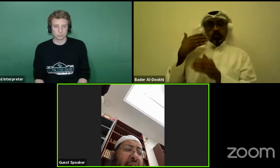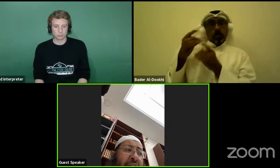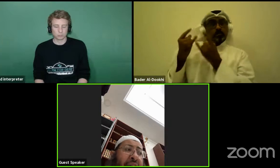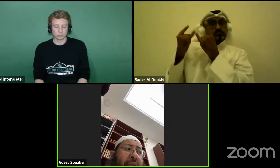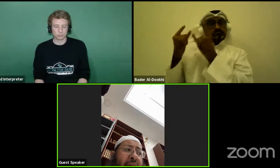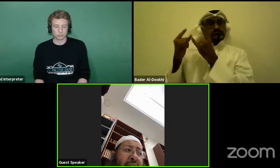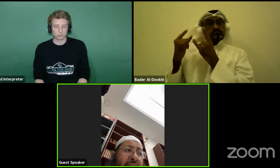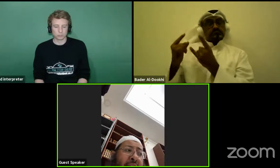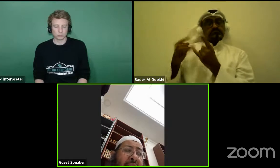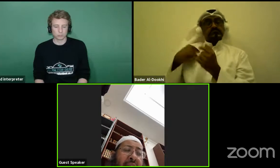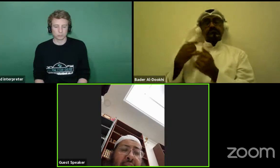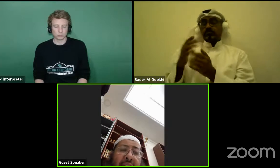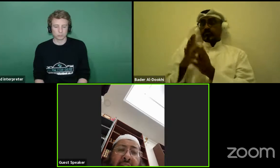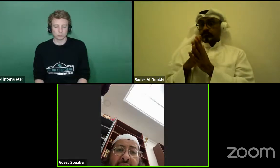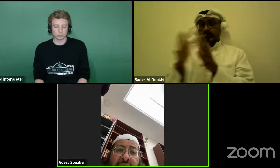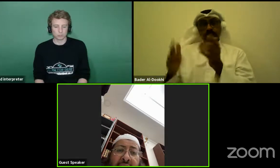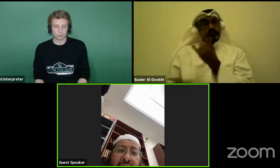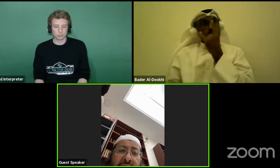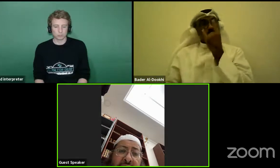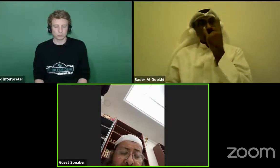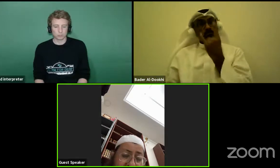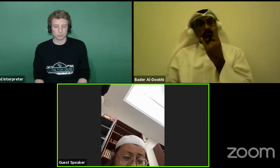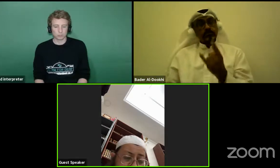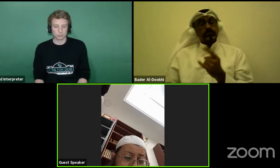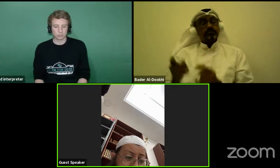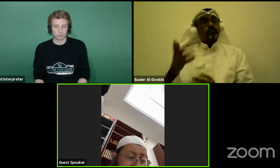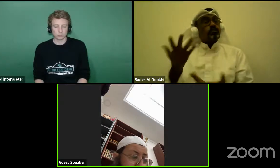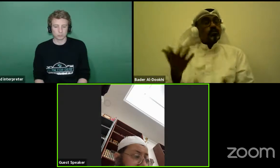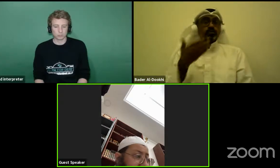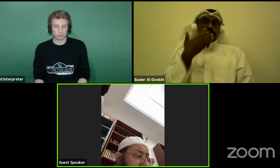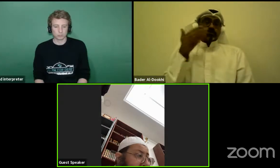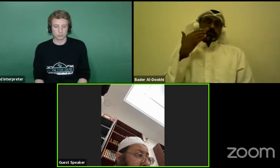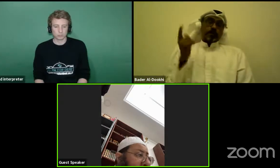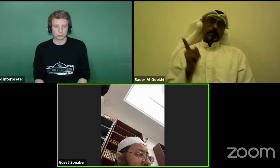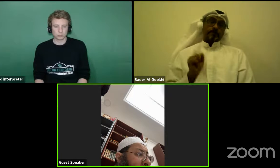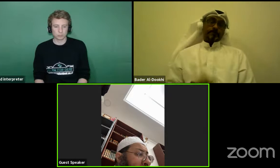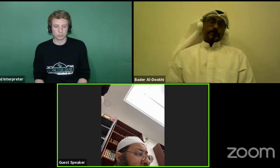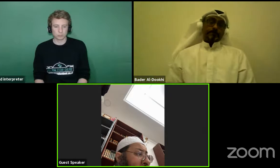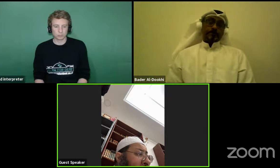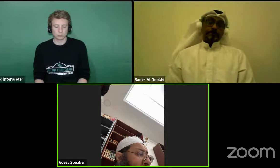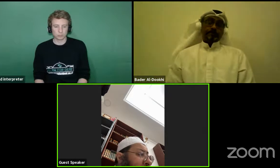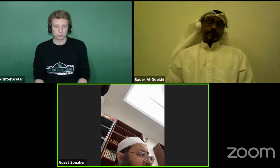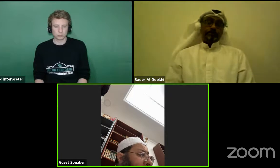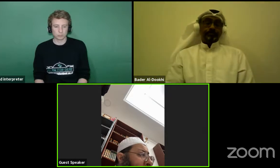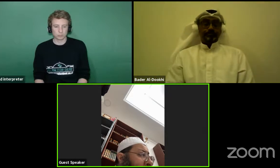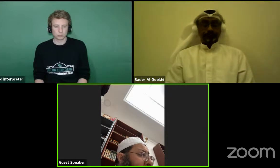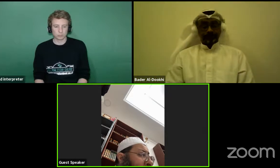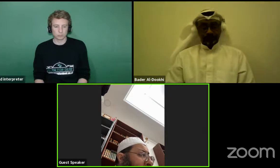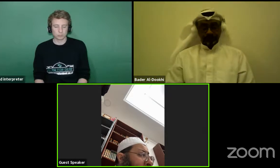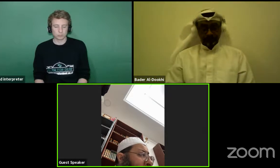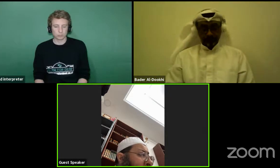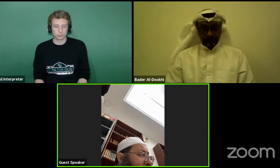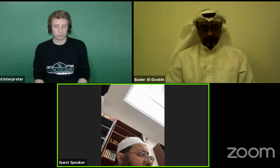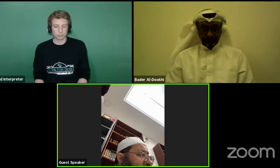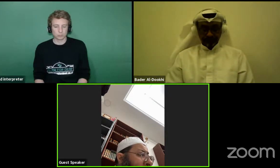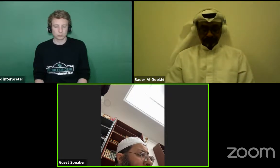الفريضة العظيمة التي هي الصيام. نعم.